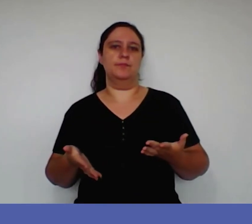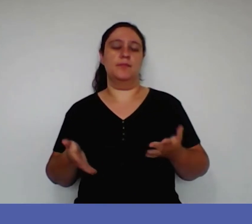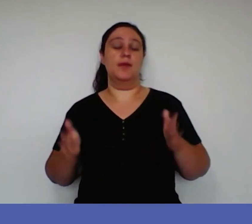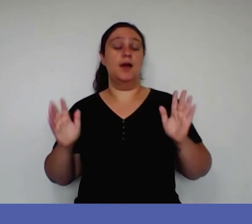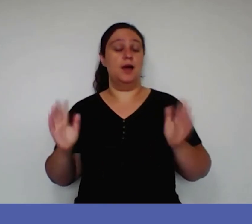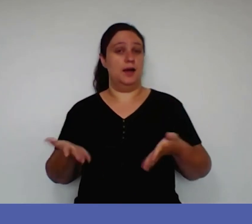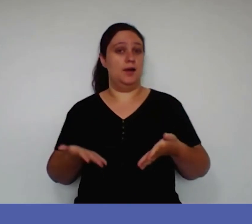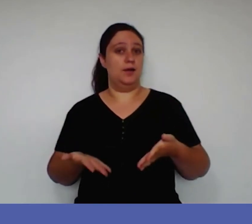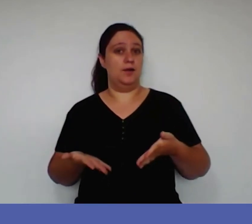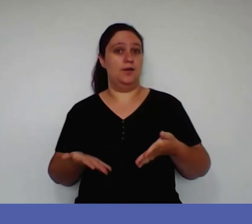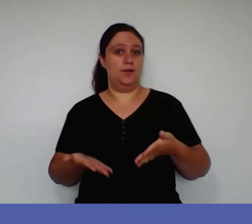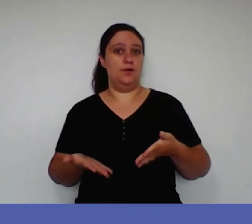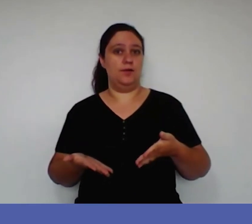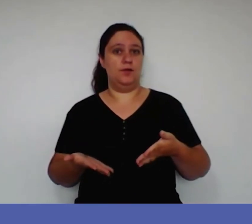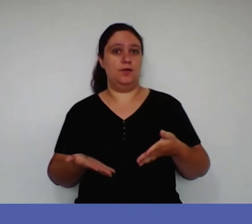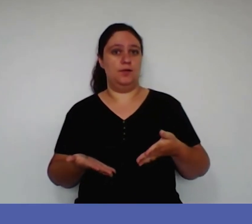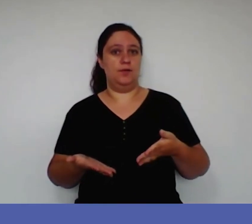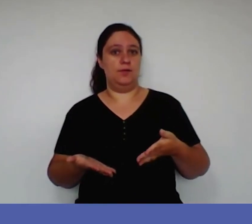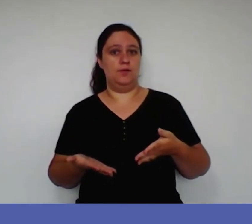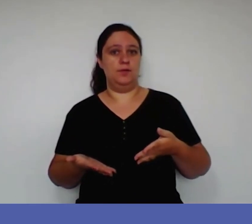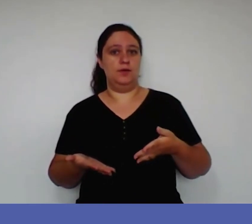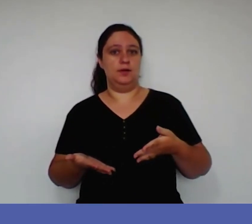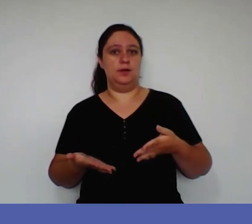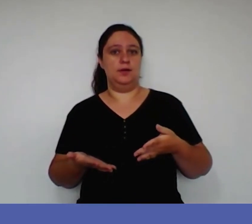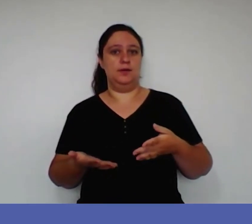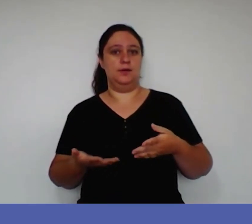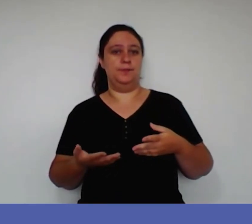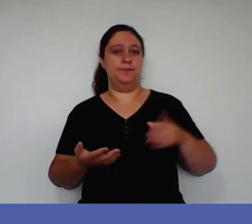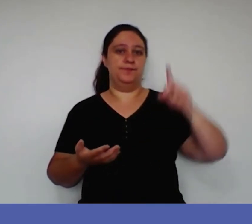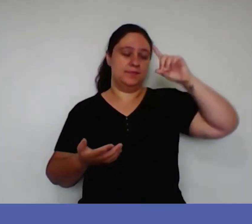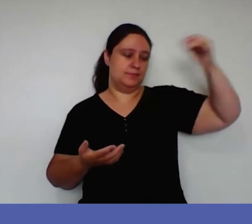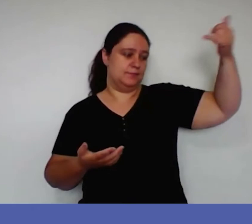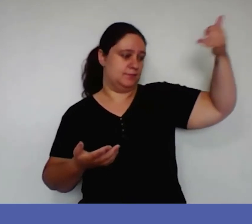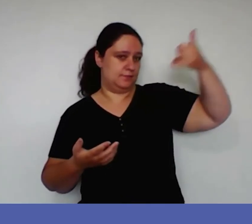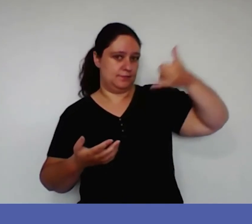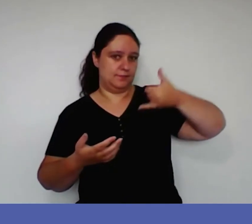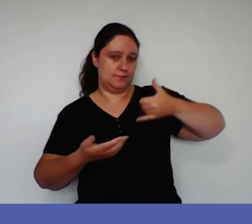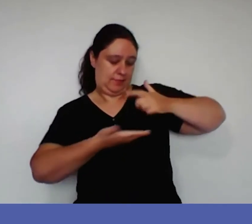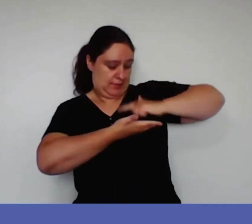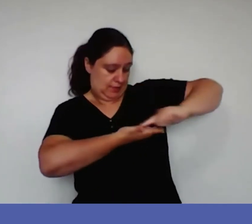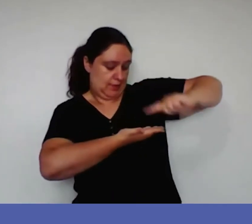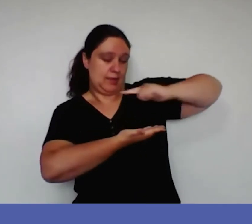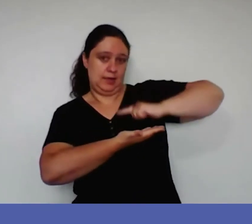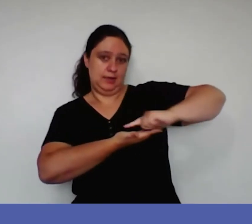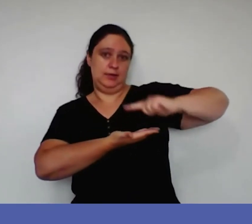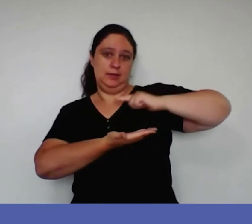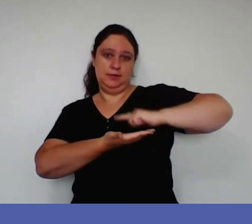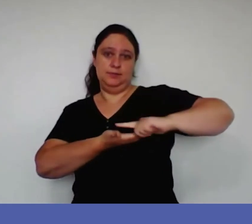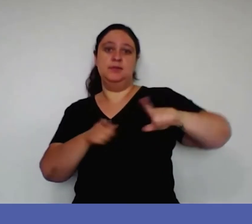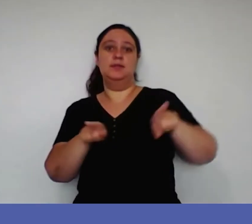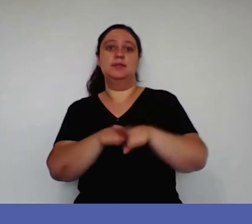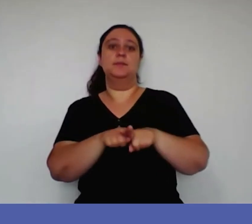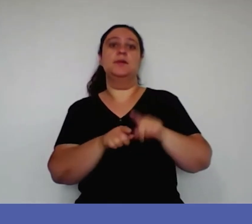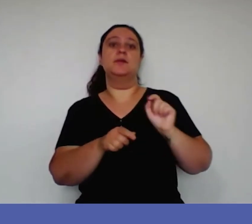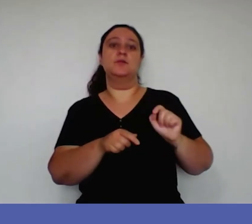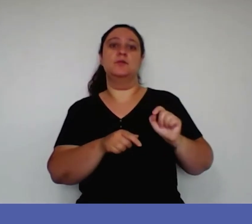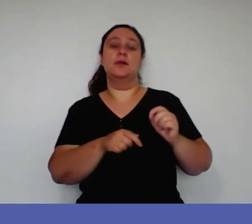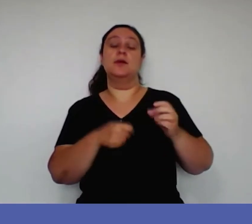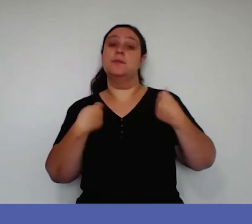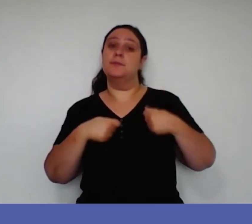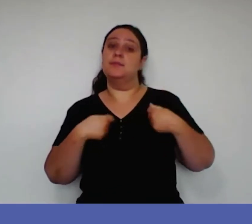conforme a palavra vem santificando você, exige-se também que você viva aquilo